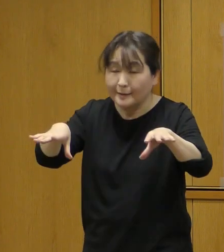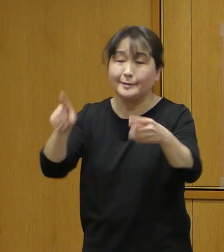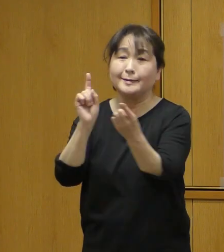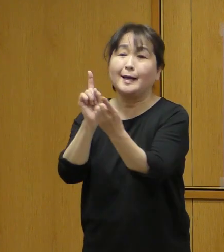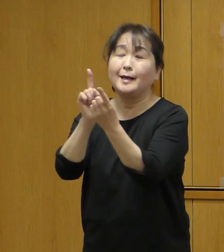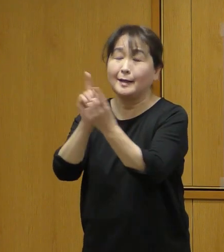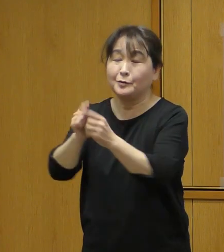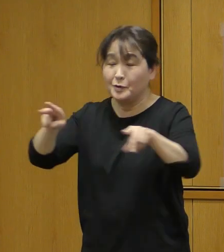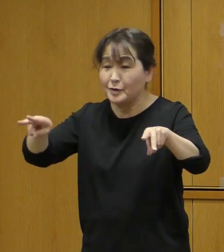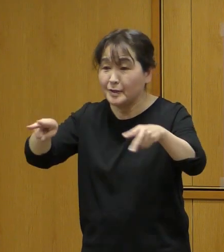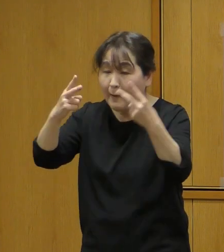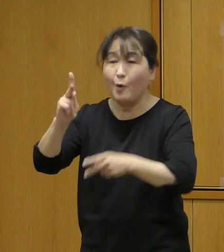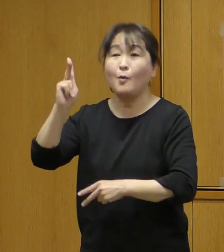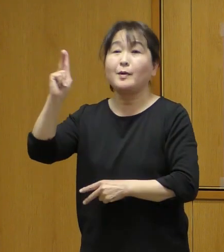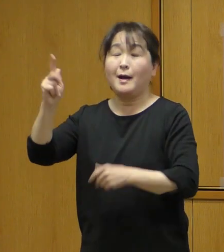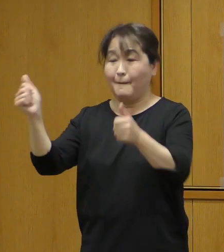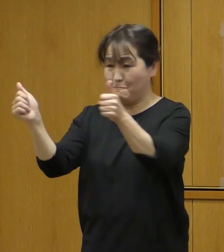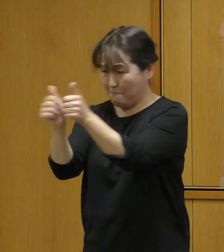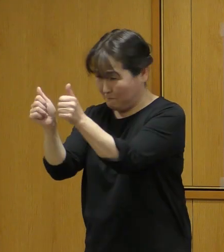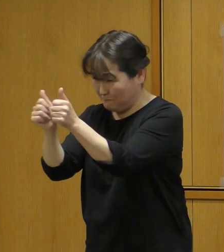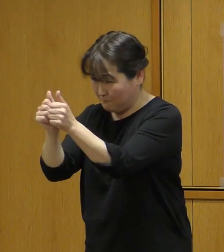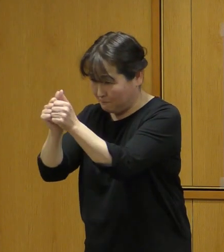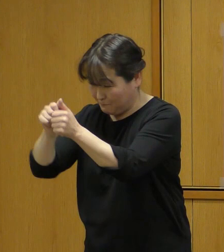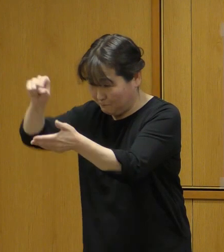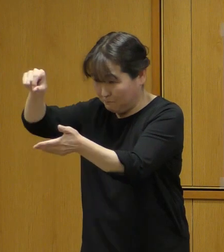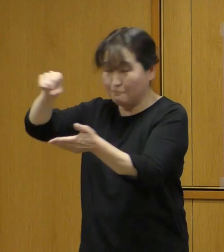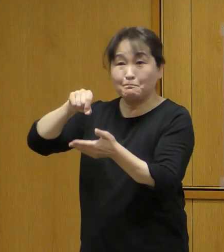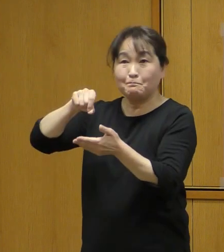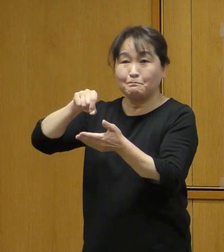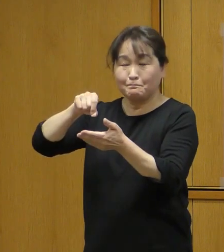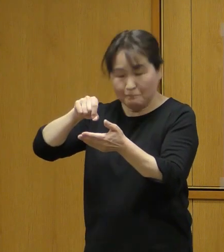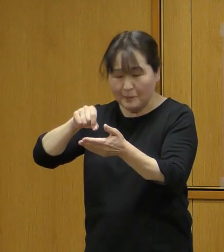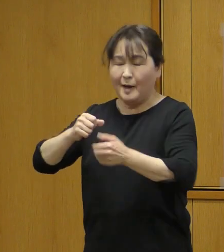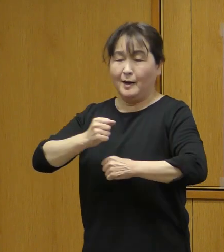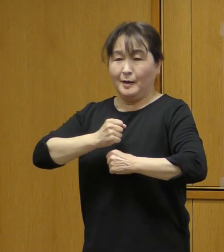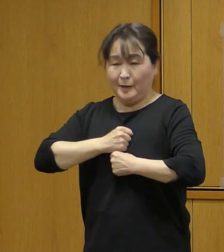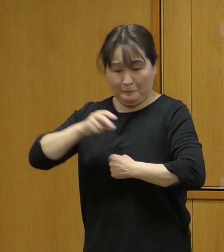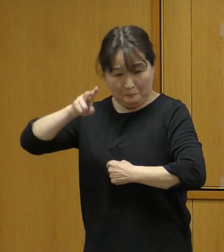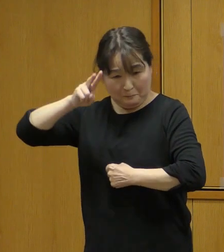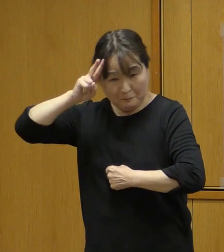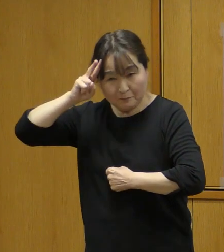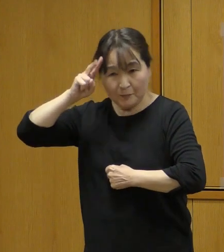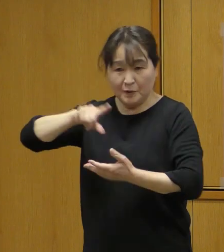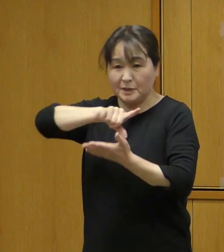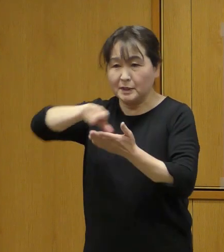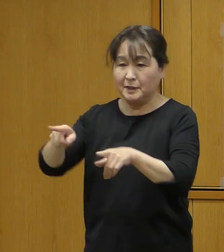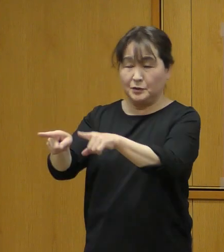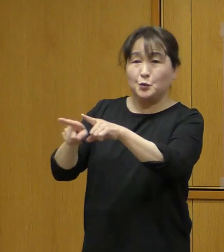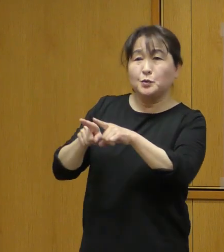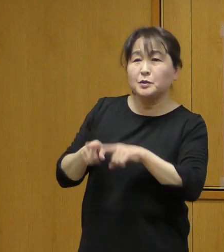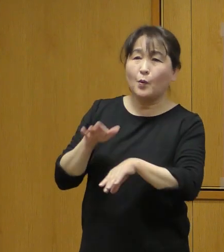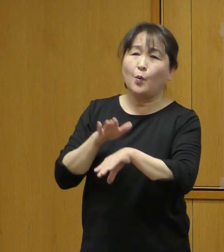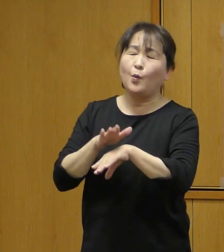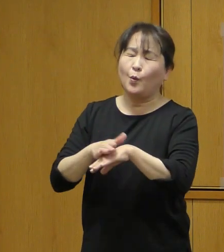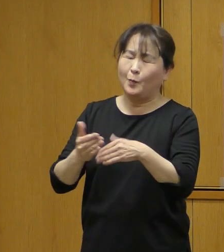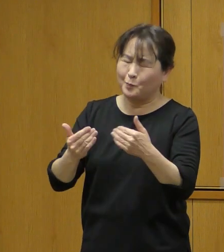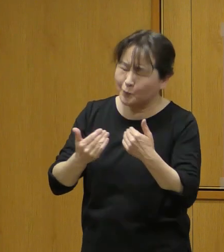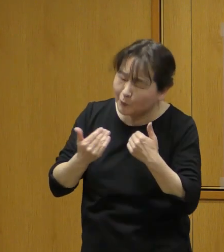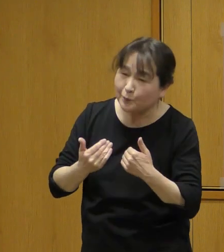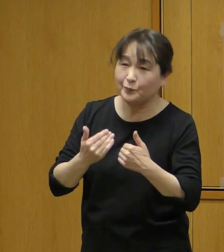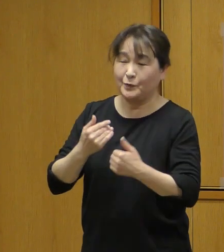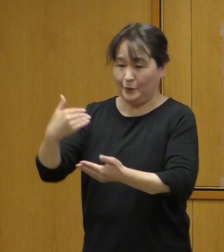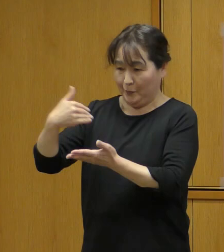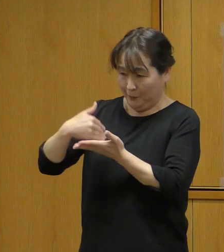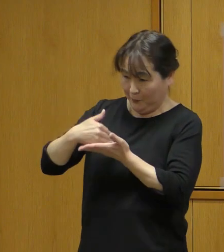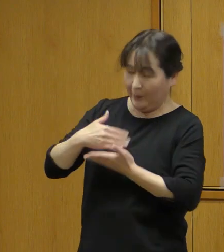議においてされました感染拡大警戒地域に準じた対応を行う